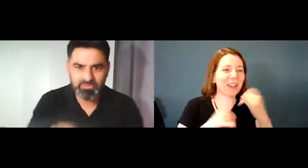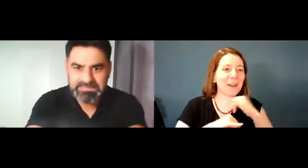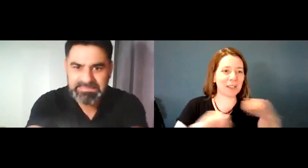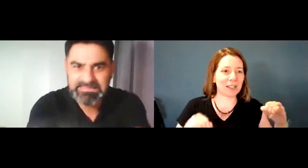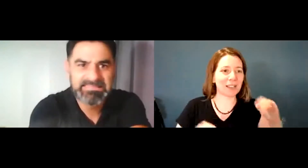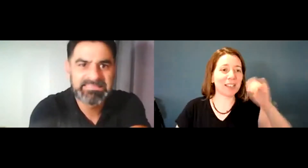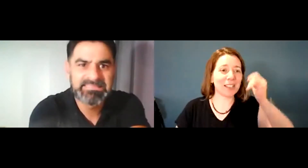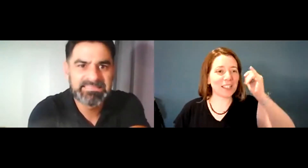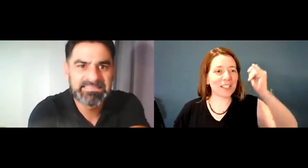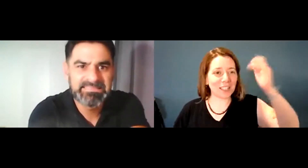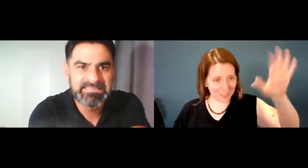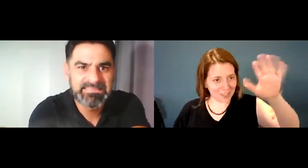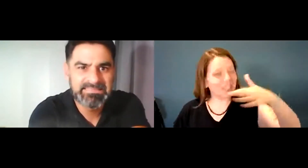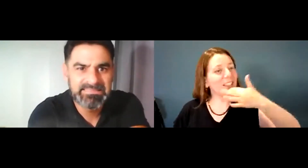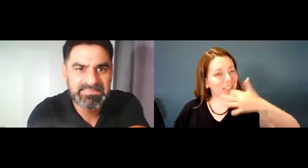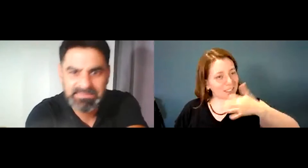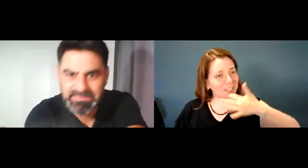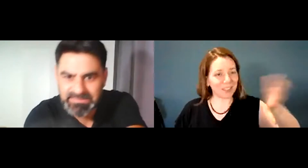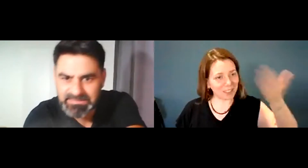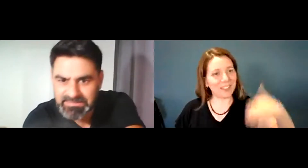el mensaje. Sí, sí, sí, sí. Te entendí. Te...